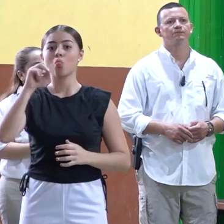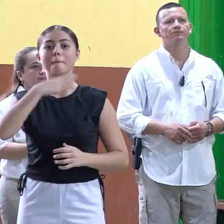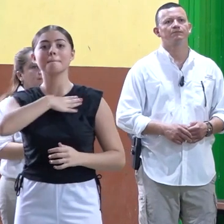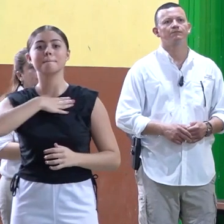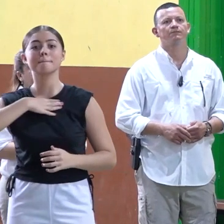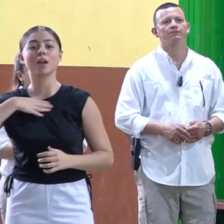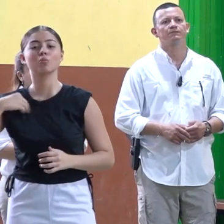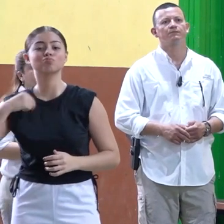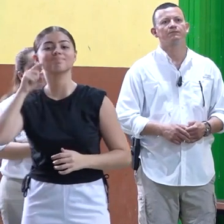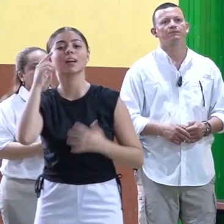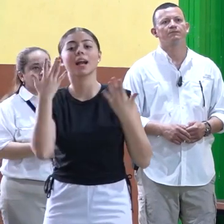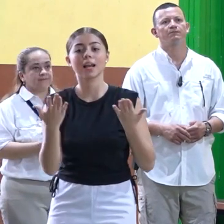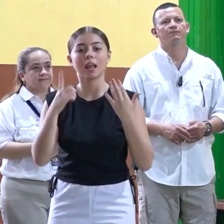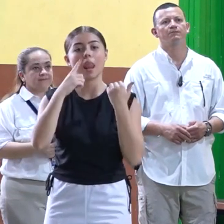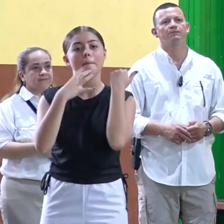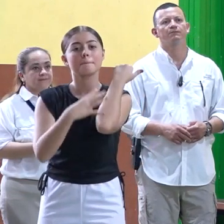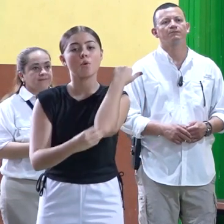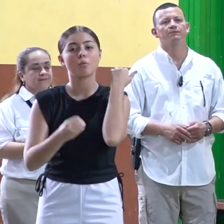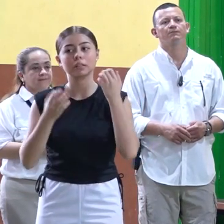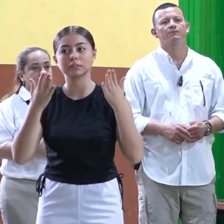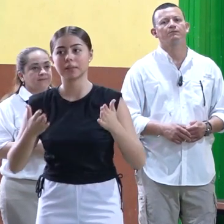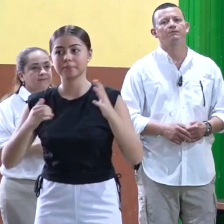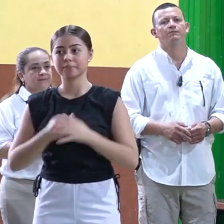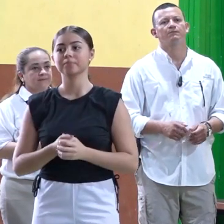su condición de pobreza.